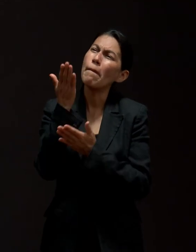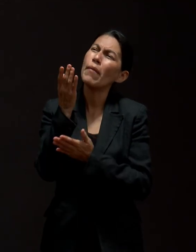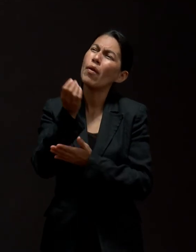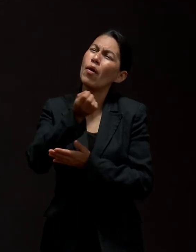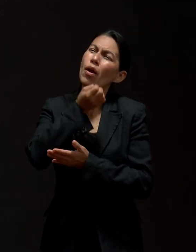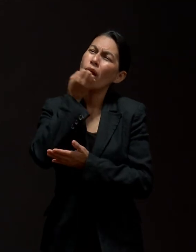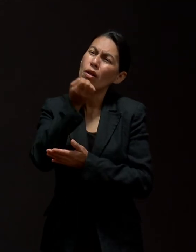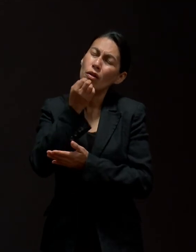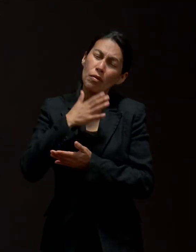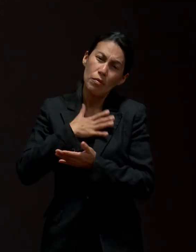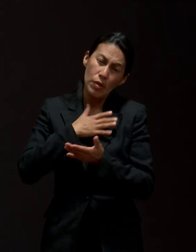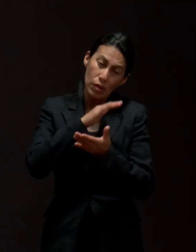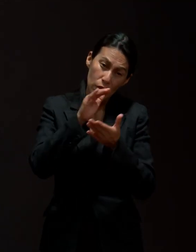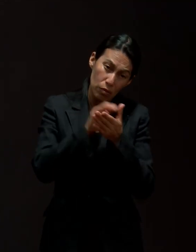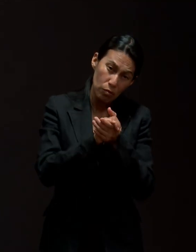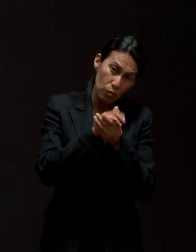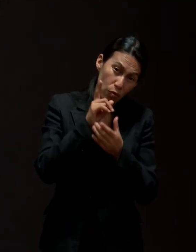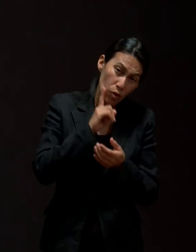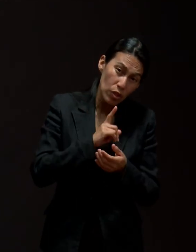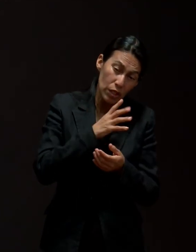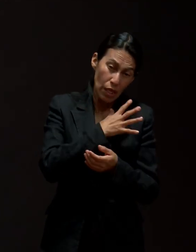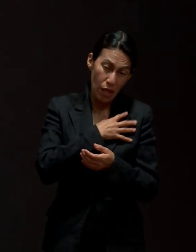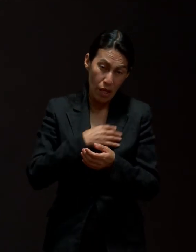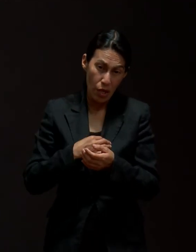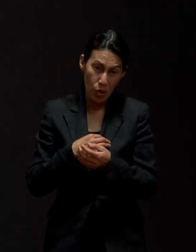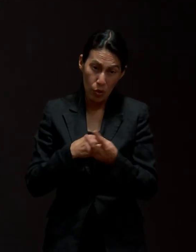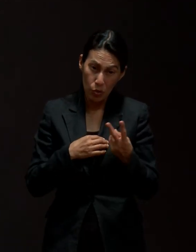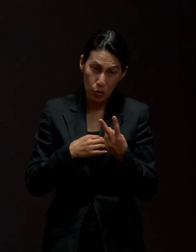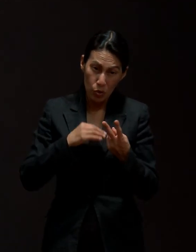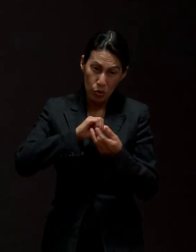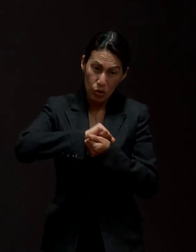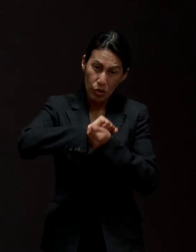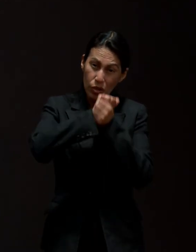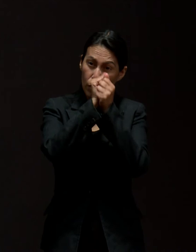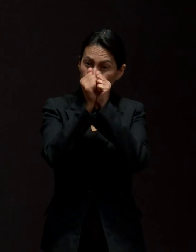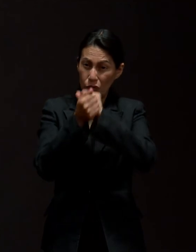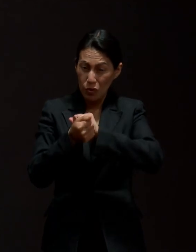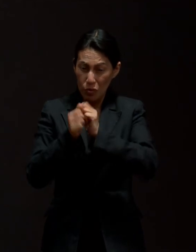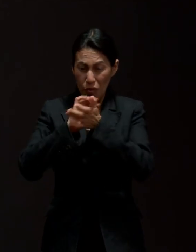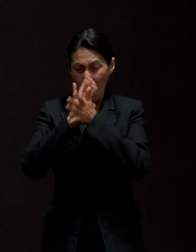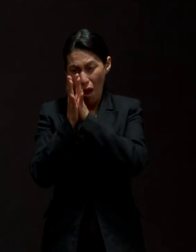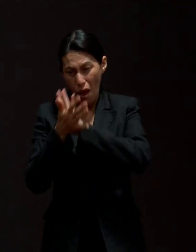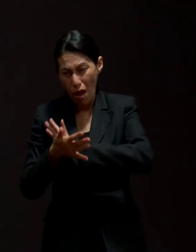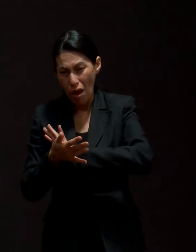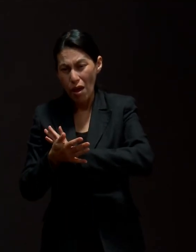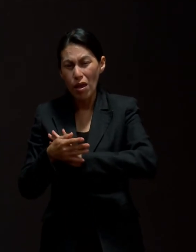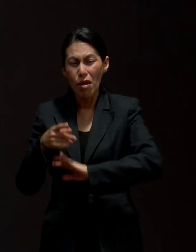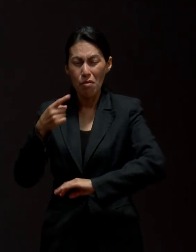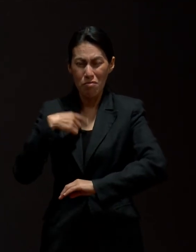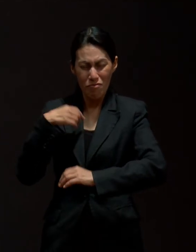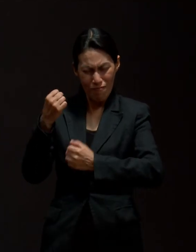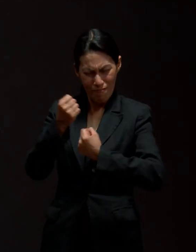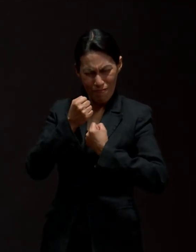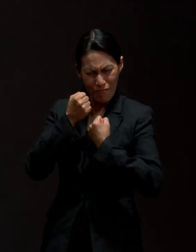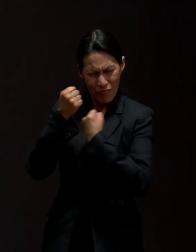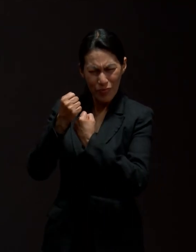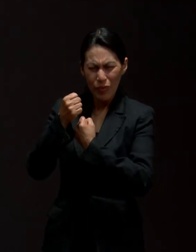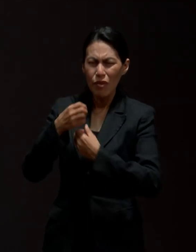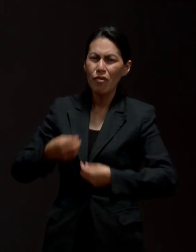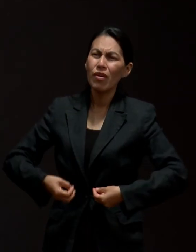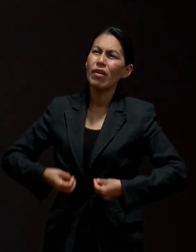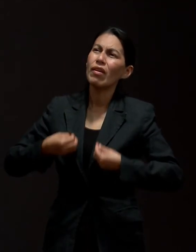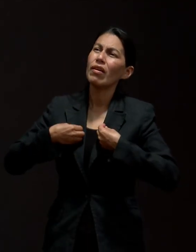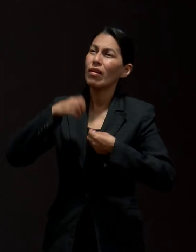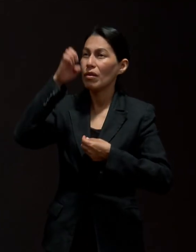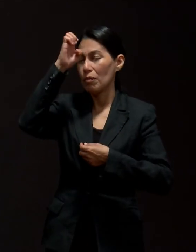hijos y mi esposa, además por el fortalecimiento de mi vida espiritual. Wilfredo, estaremos